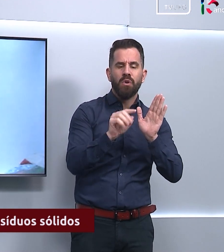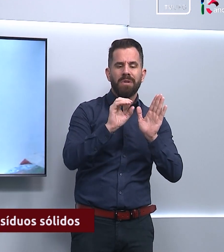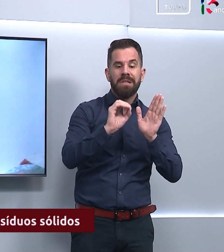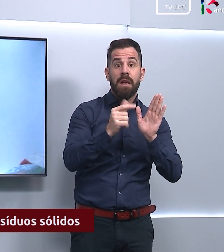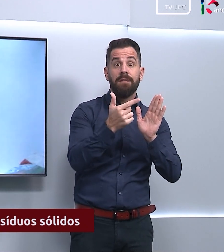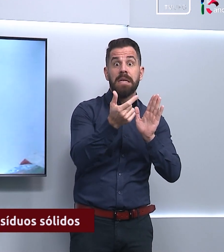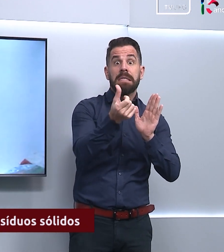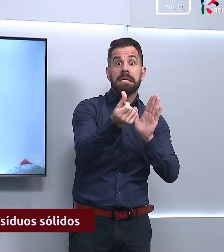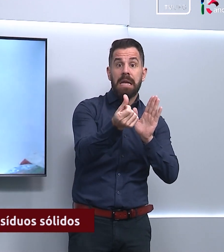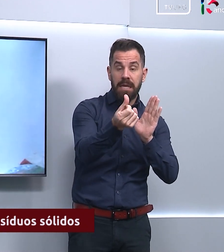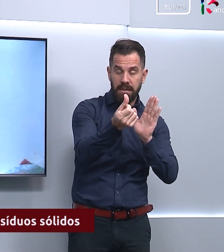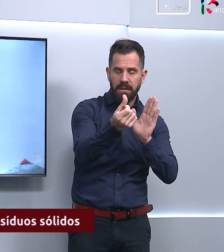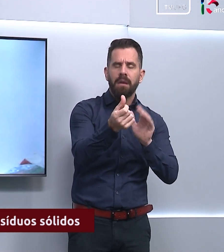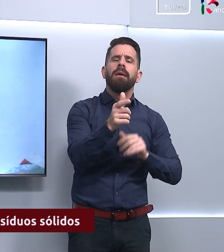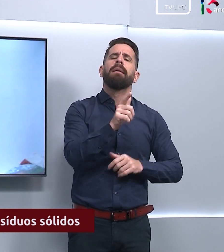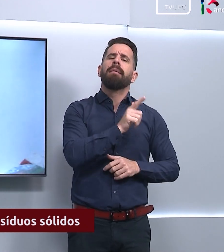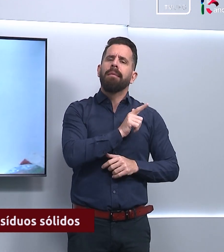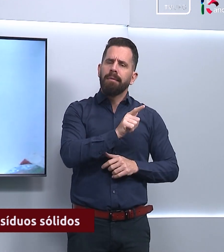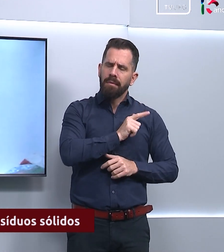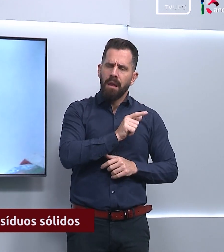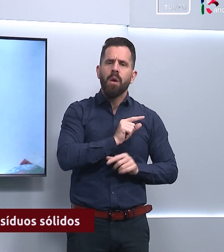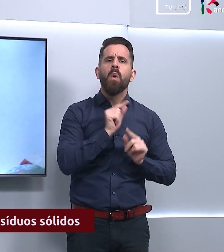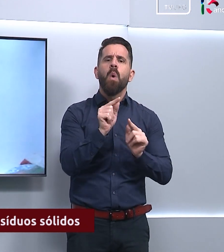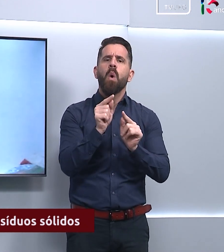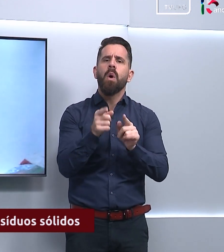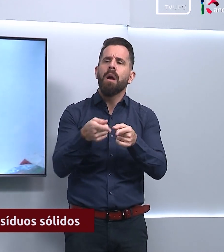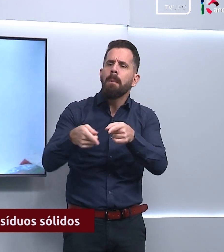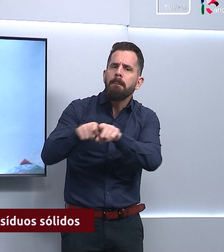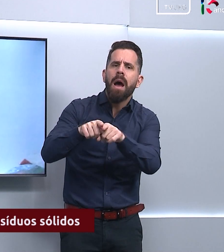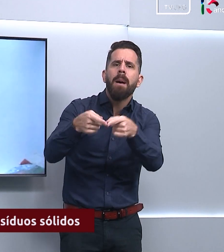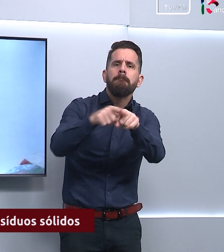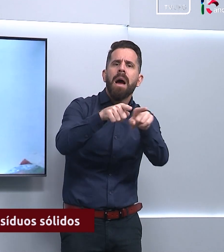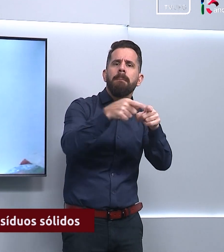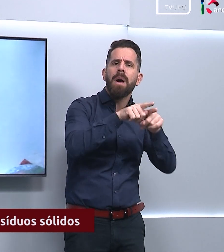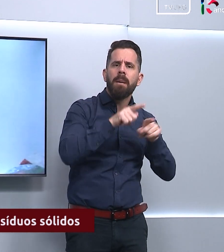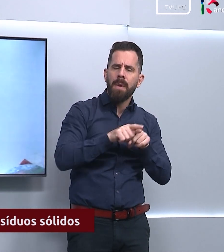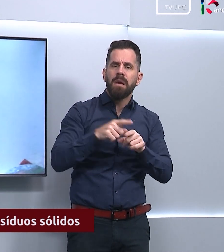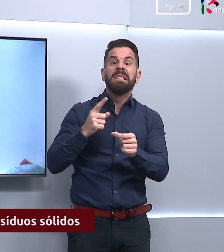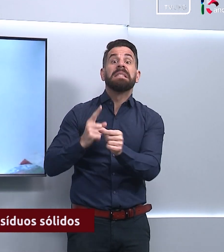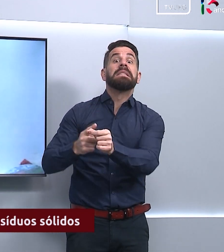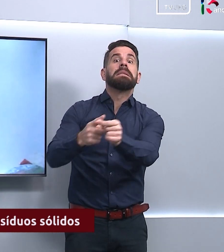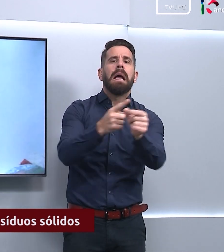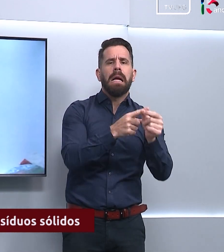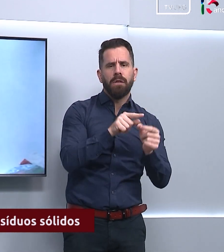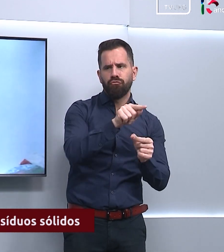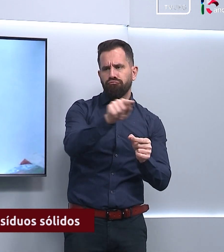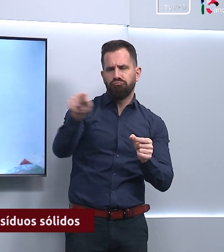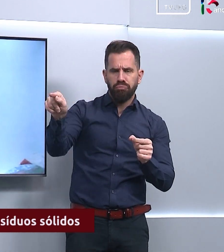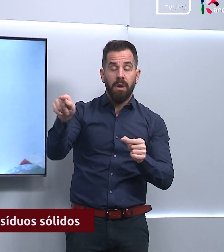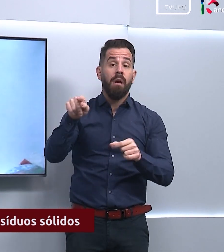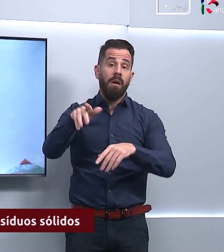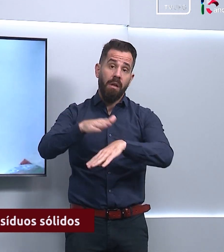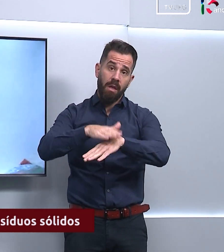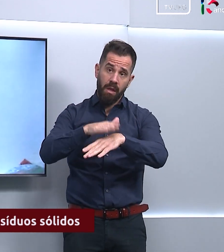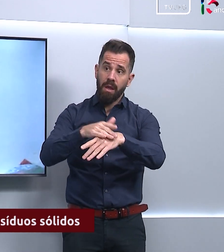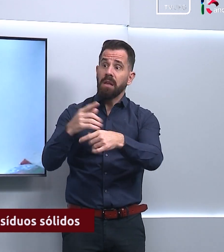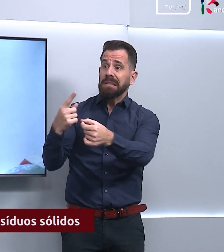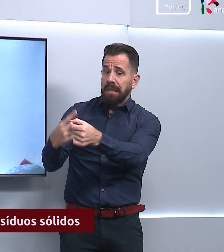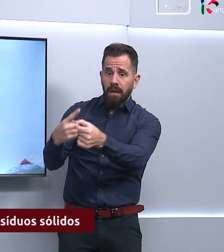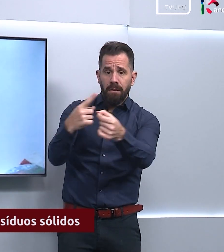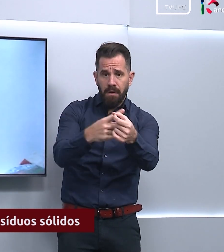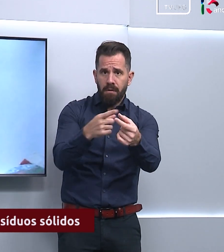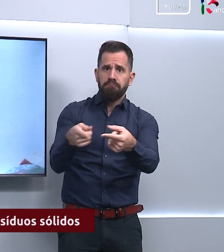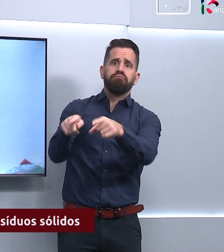da formação de consórcios municipais, ou seja, os municípios se unindo. Isso é